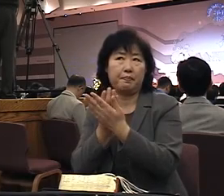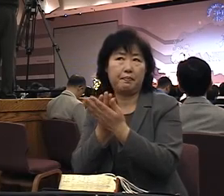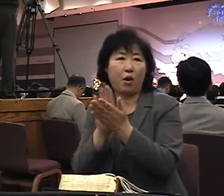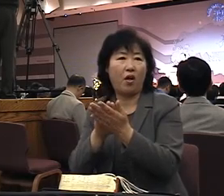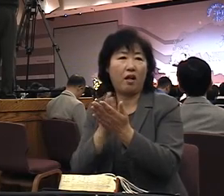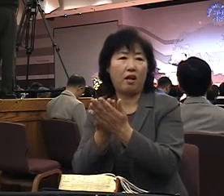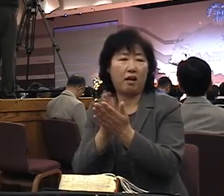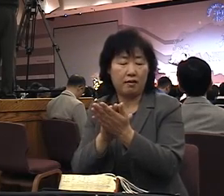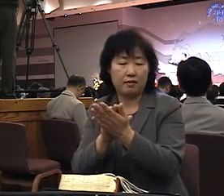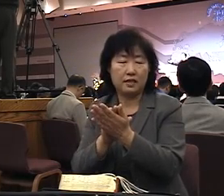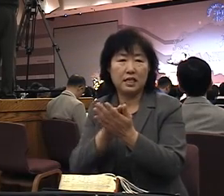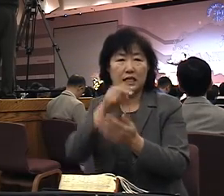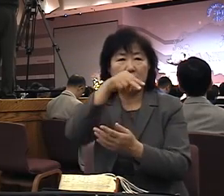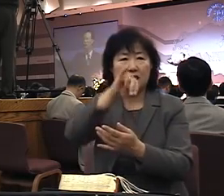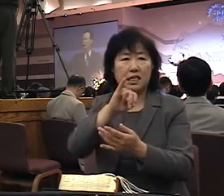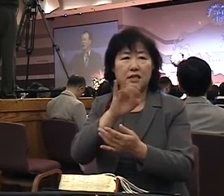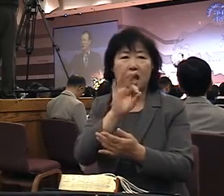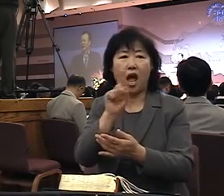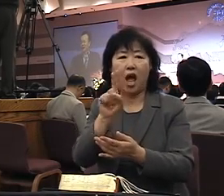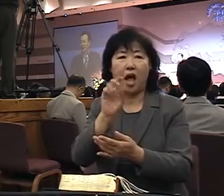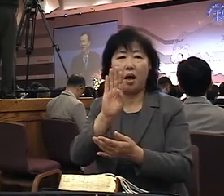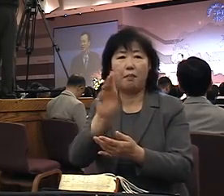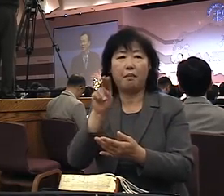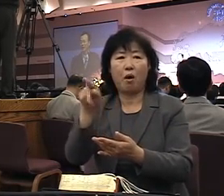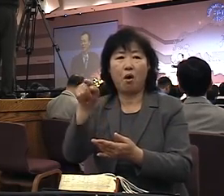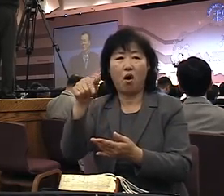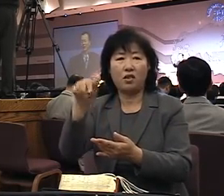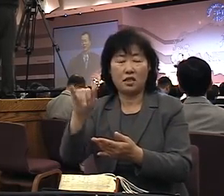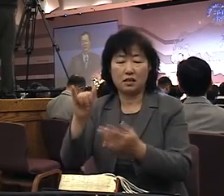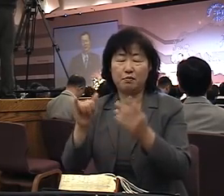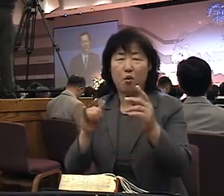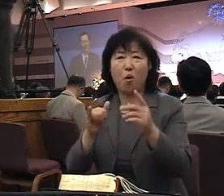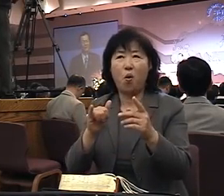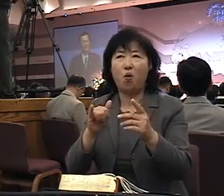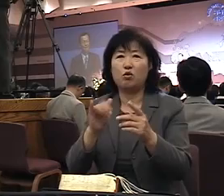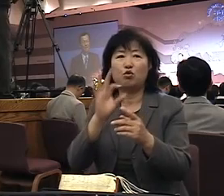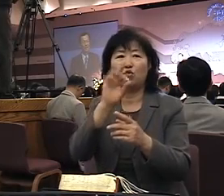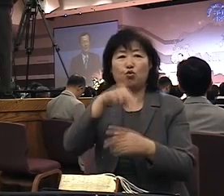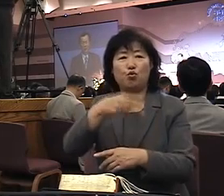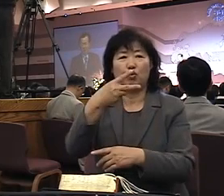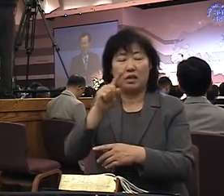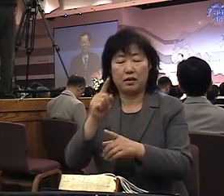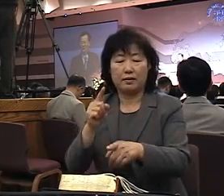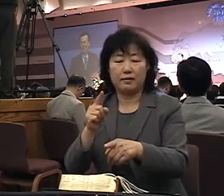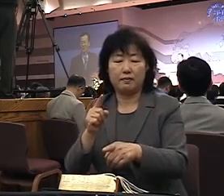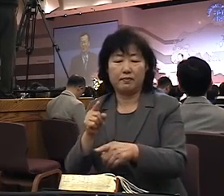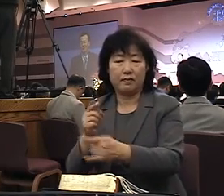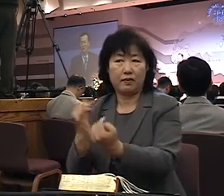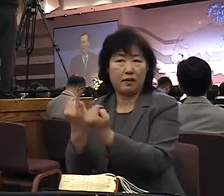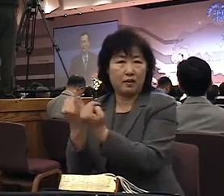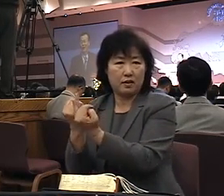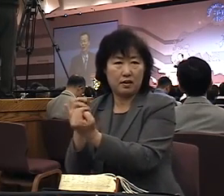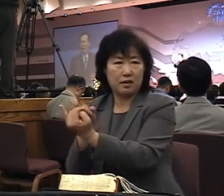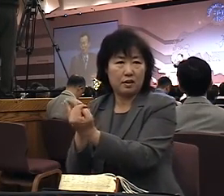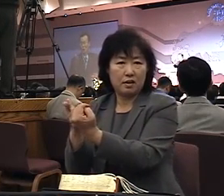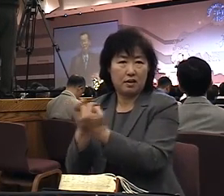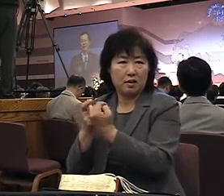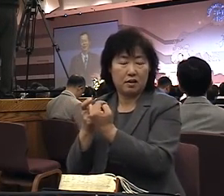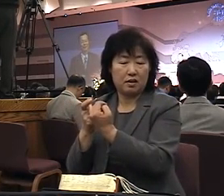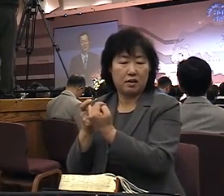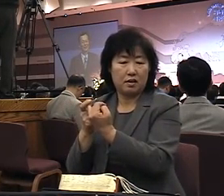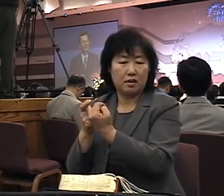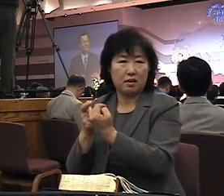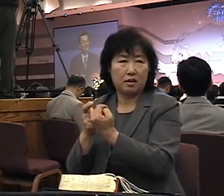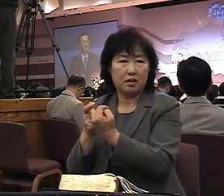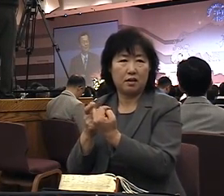시아버지 유다가 이제 오는 그 자리에 기다렸다가 그를 꼬셔서 유다와